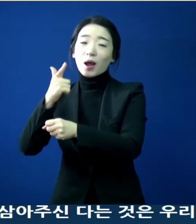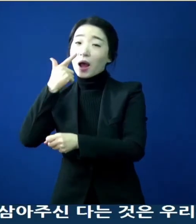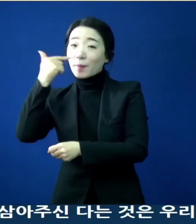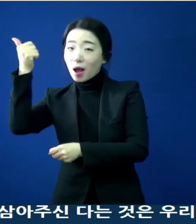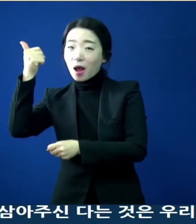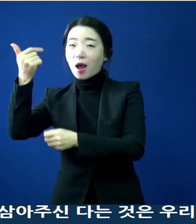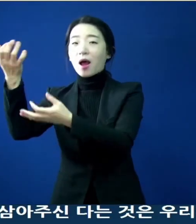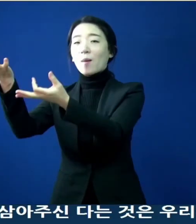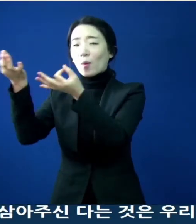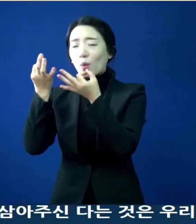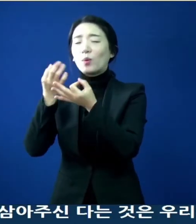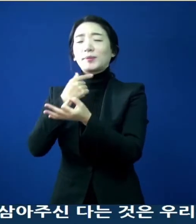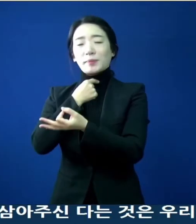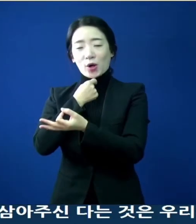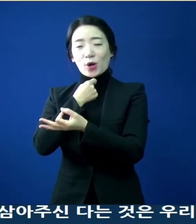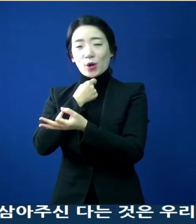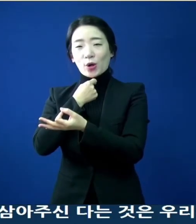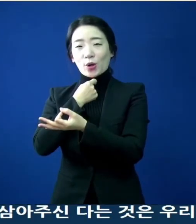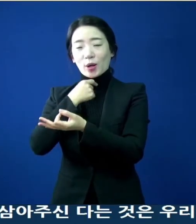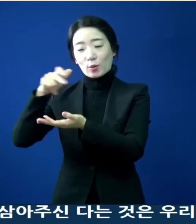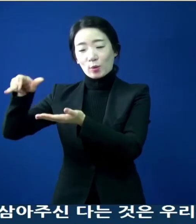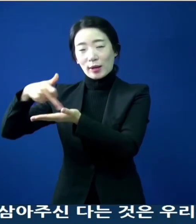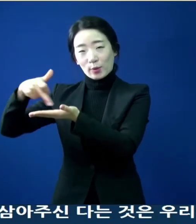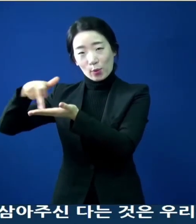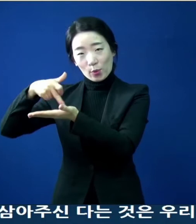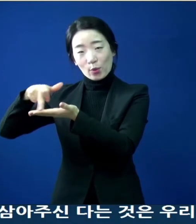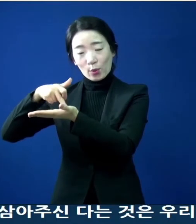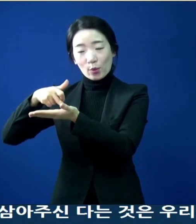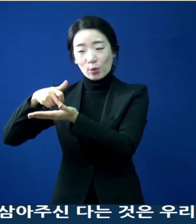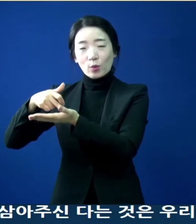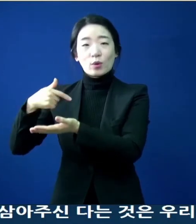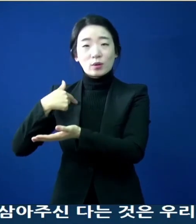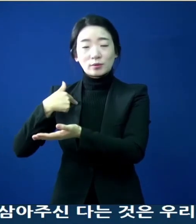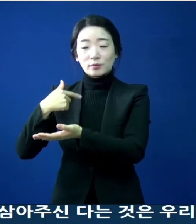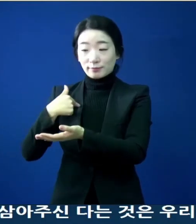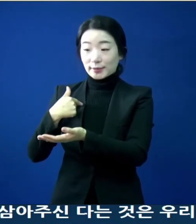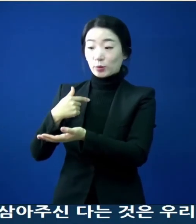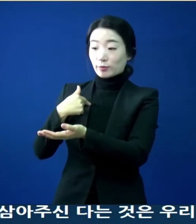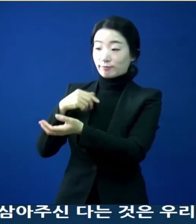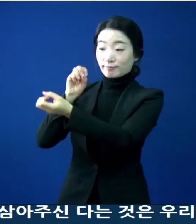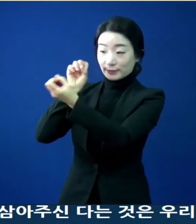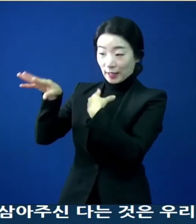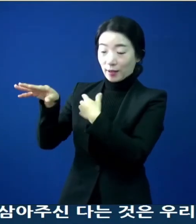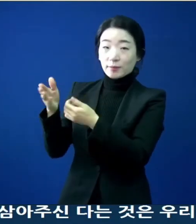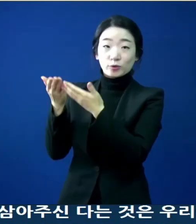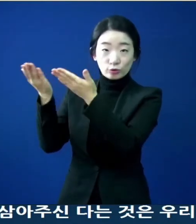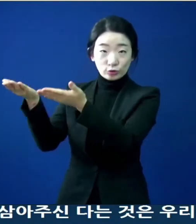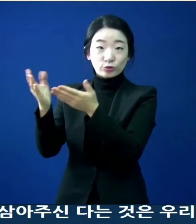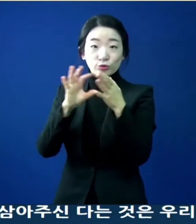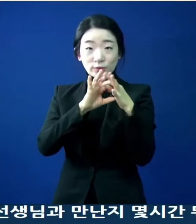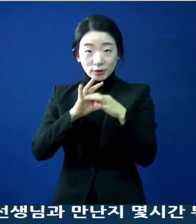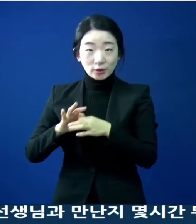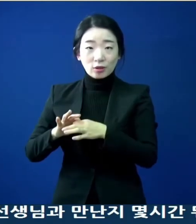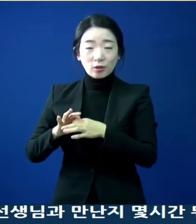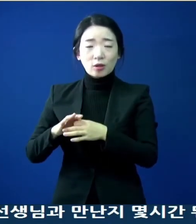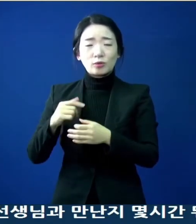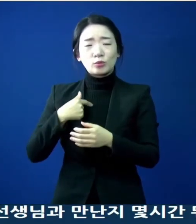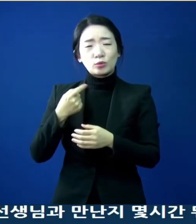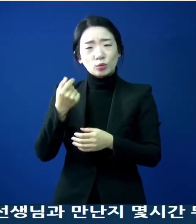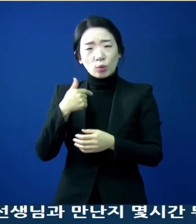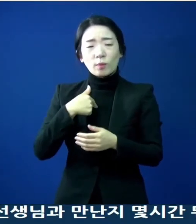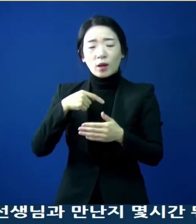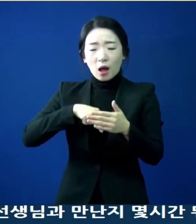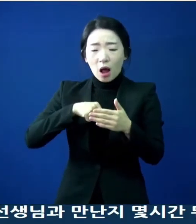너무 기뻤죠. 그래서 이렇게 딸에게 답을 주면서 마음속에 살짝 걱정도